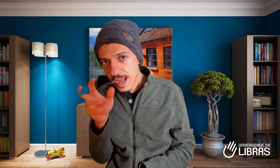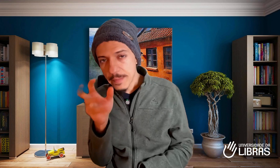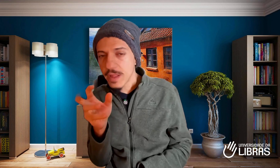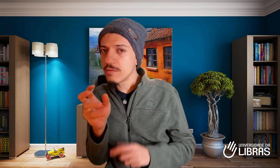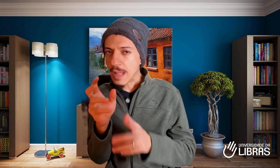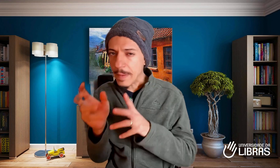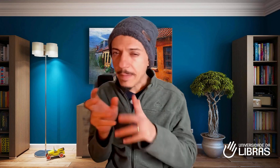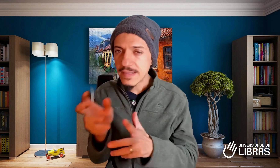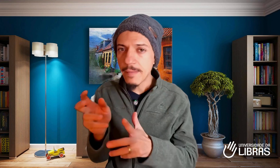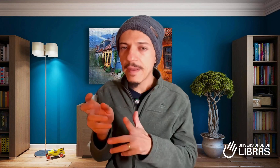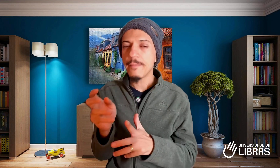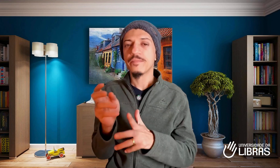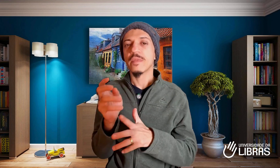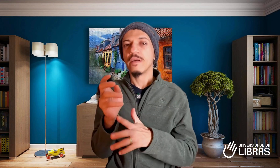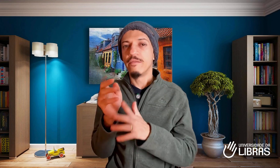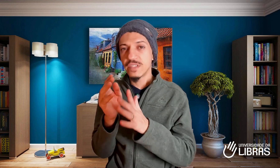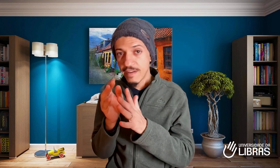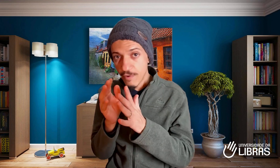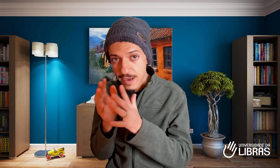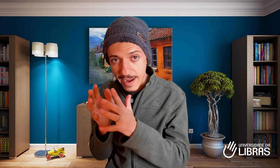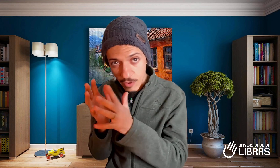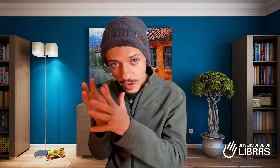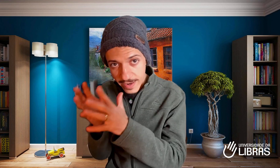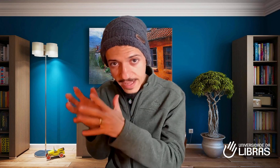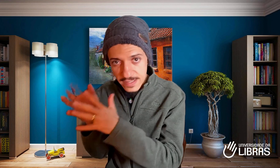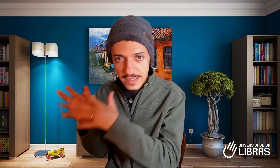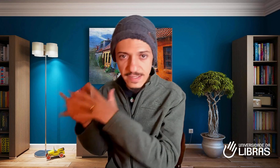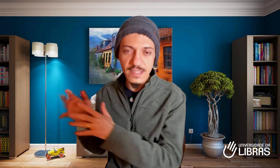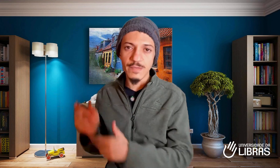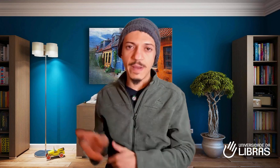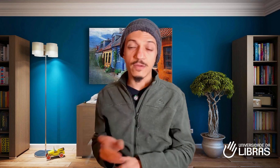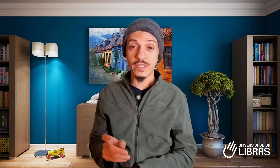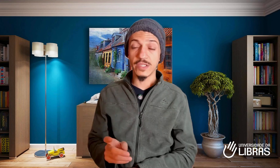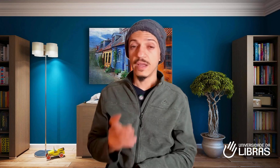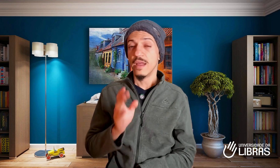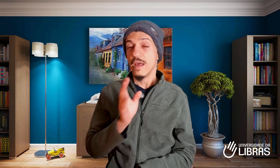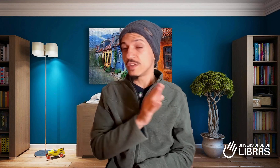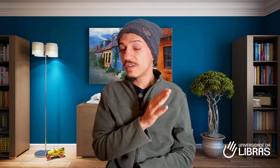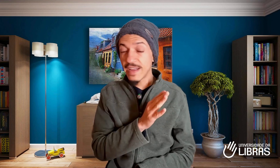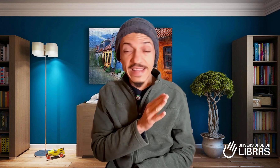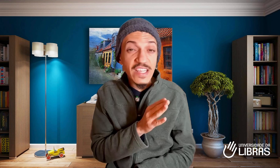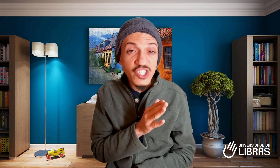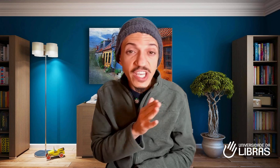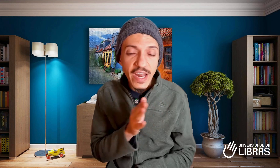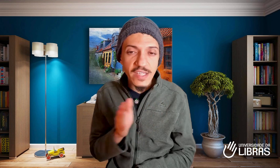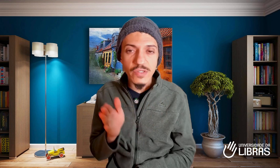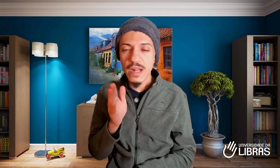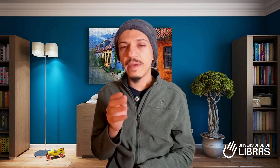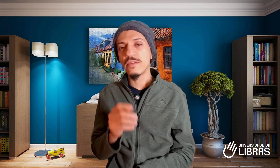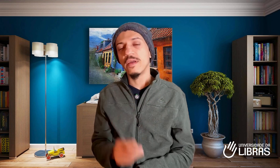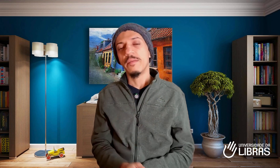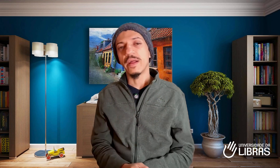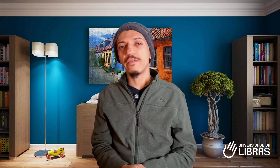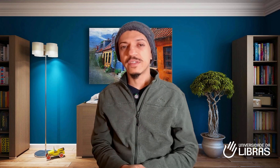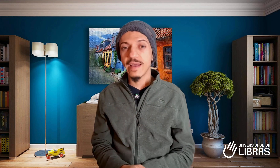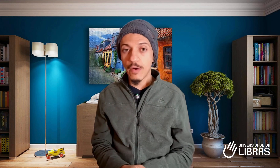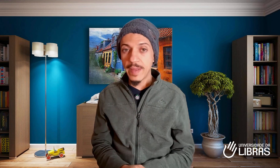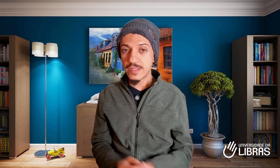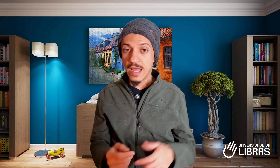captando, dá para perceber. Você vai focar agora nesse aspecto. Ou seja, você vai ter direcionamento para que você realmente